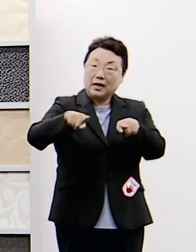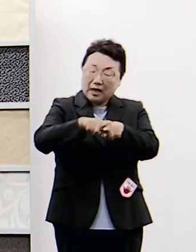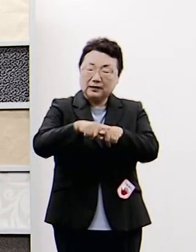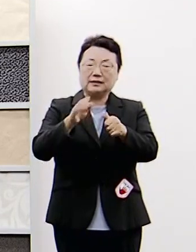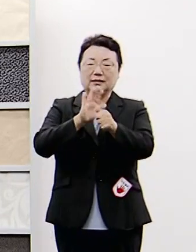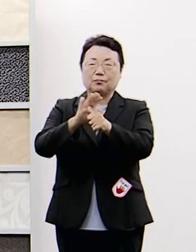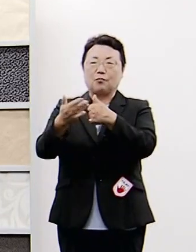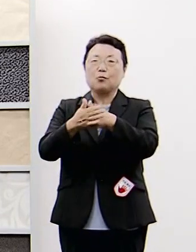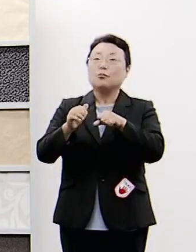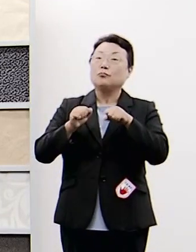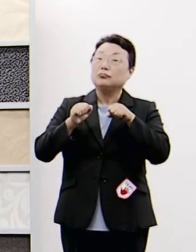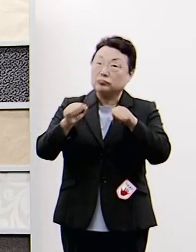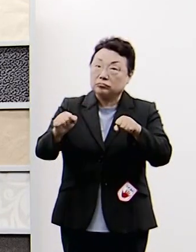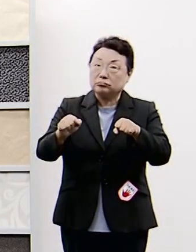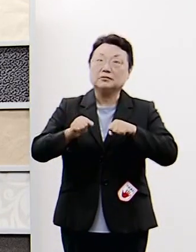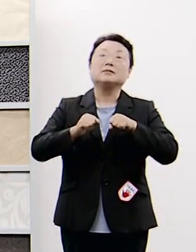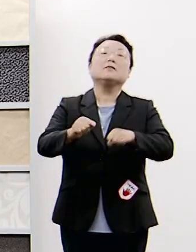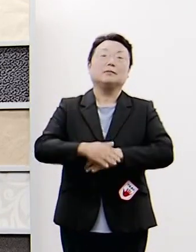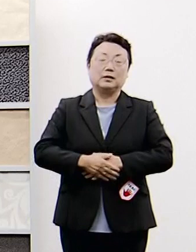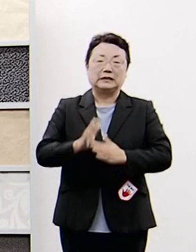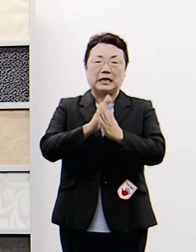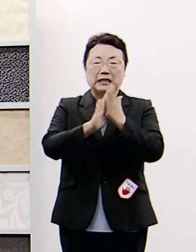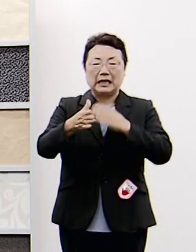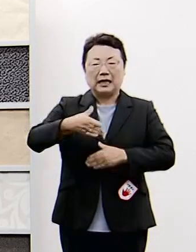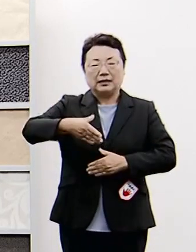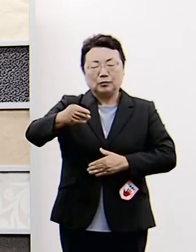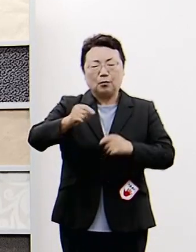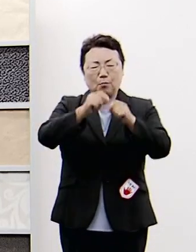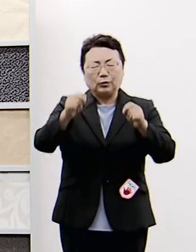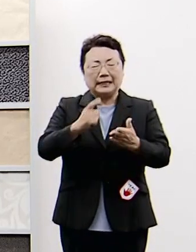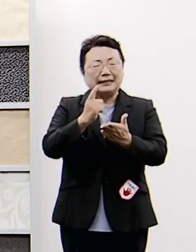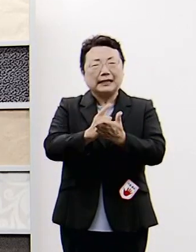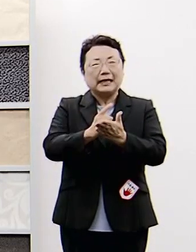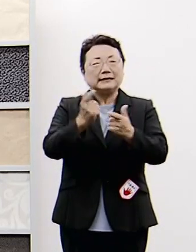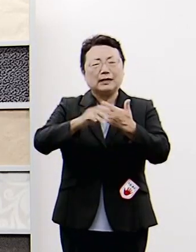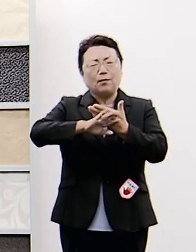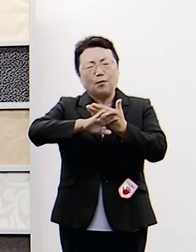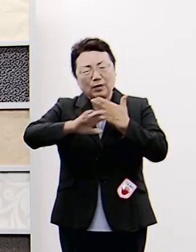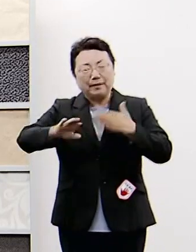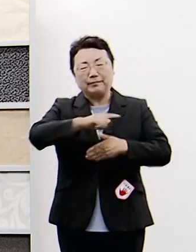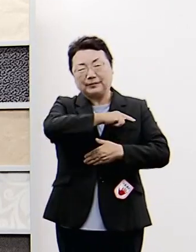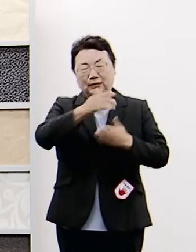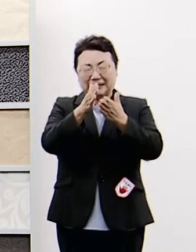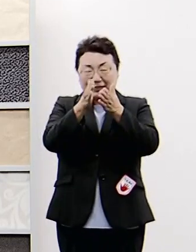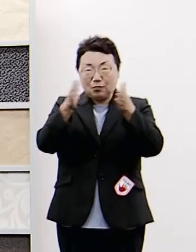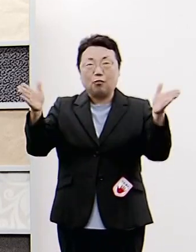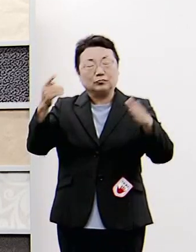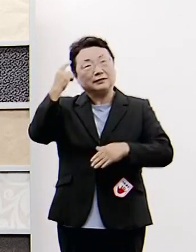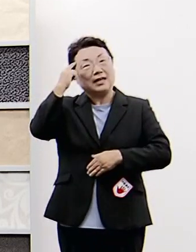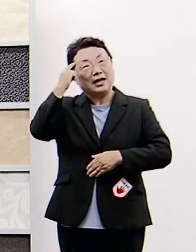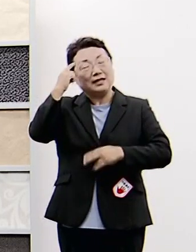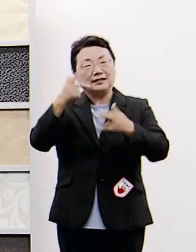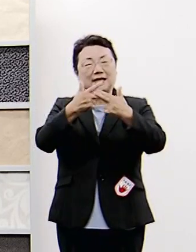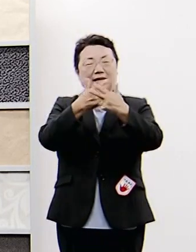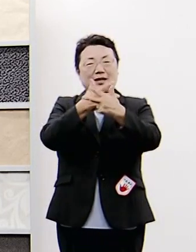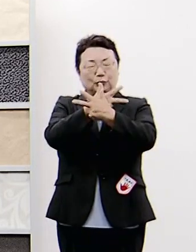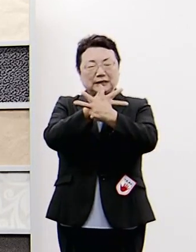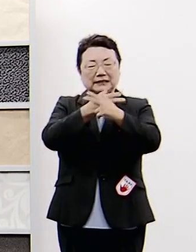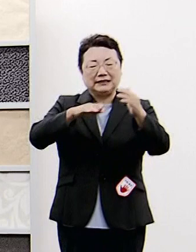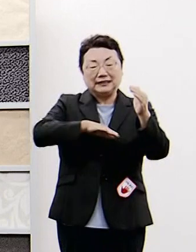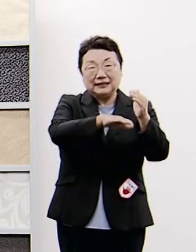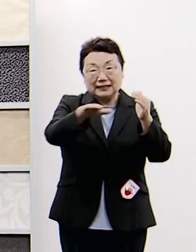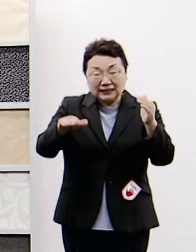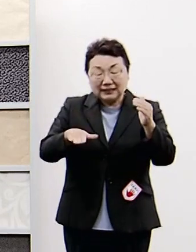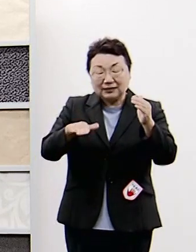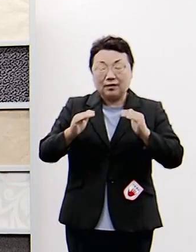一周をしておりすでに経由地問題だけにとどまらない大局的視野に立った富士北麓地域の発展に向けた話し合い